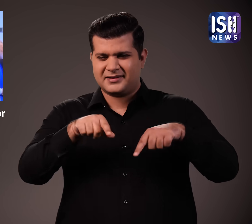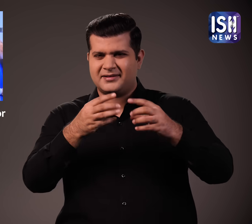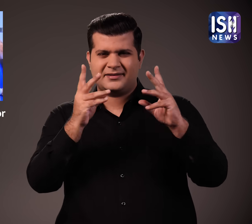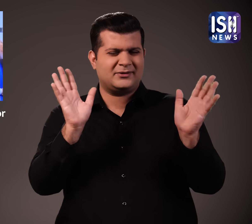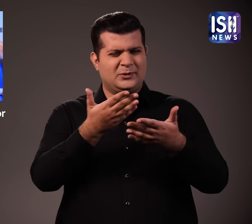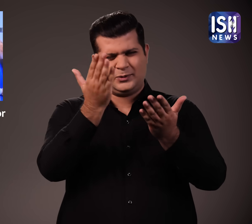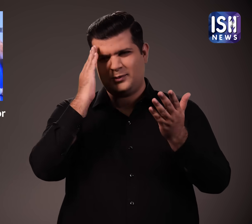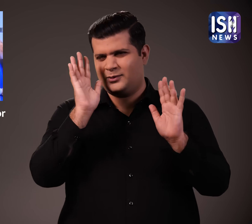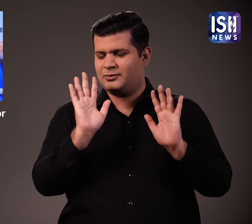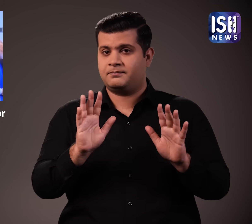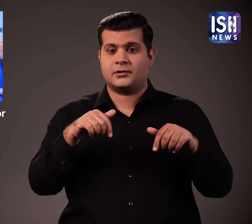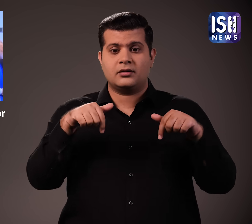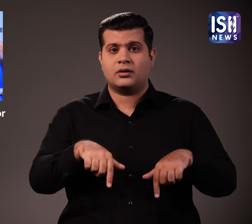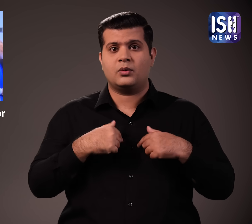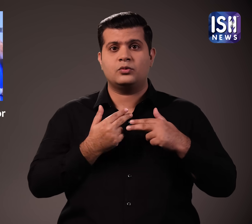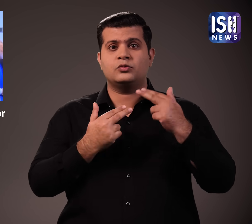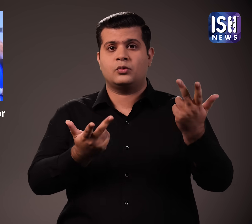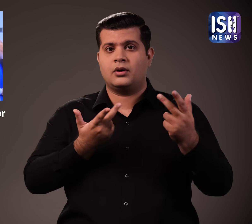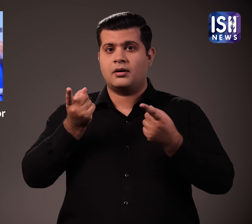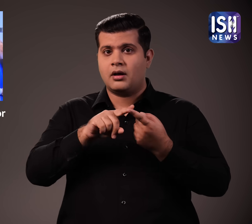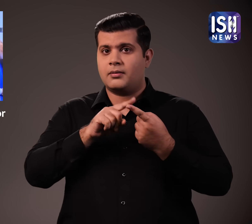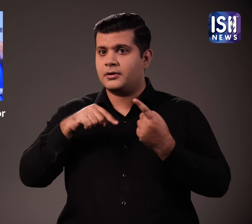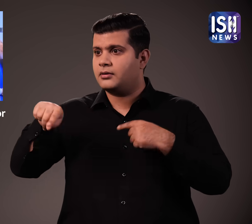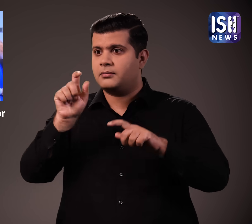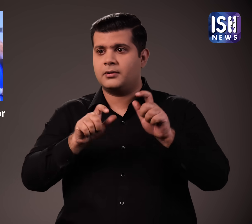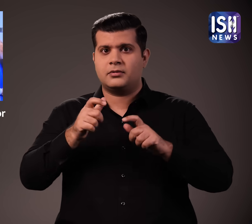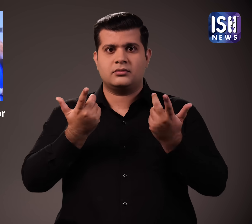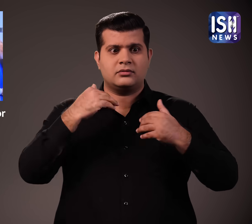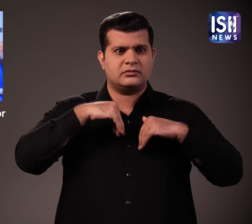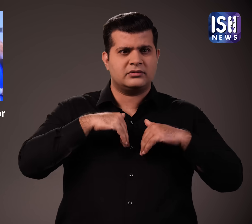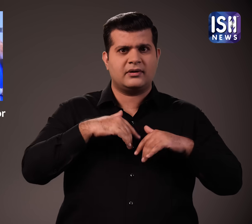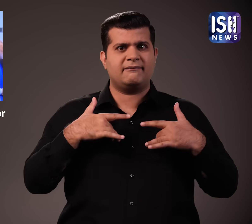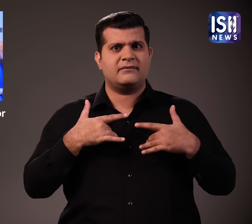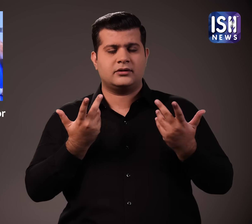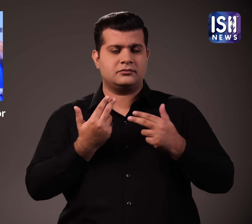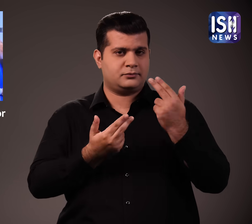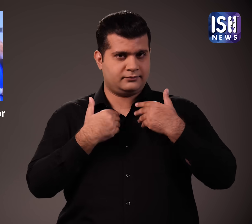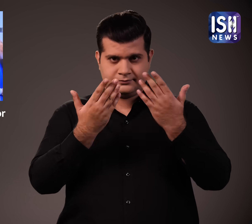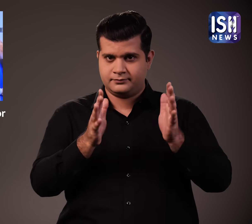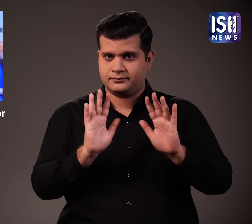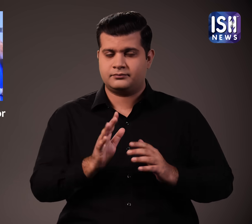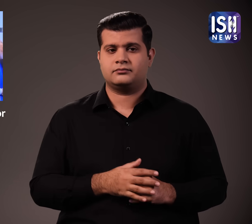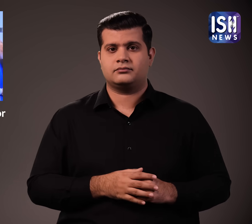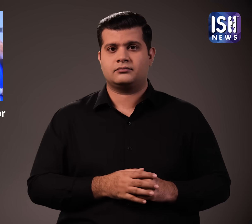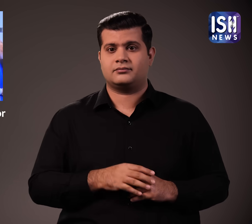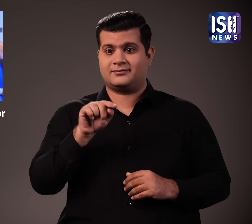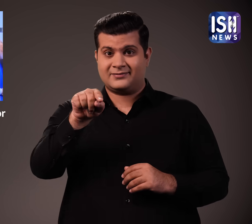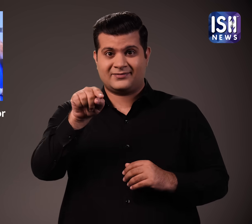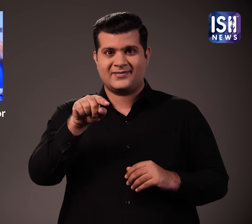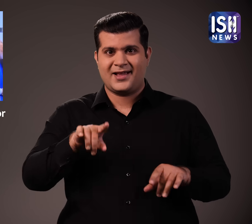हैं मैं आपको मैच के दौरान घटी घटनाओं के बारे में बताने जा रहा हूं आस्ट्रेलिया ने